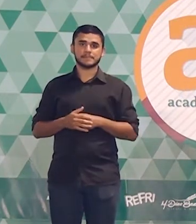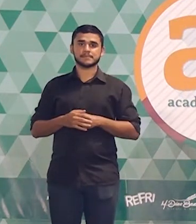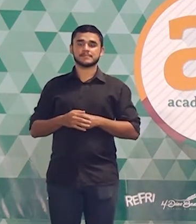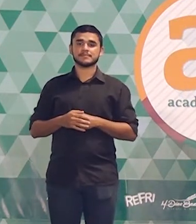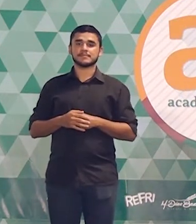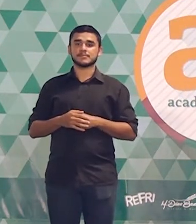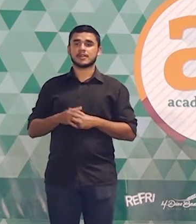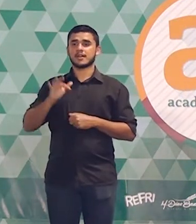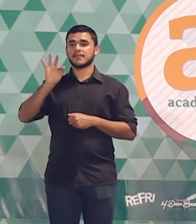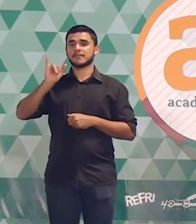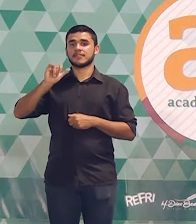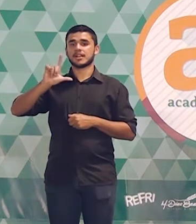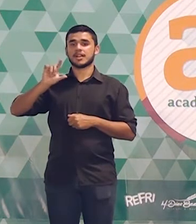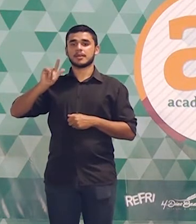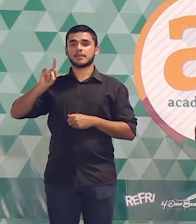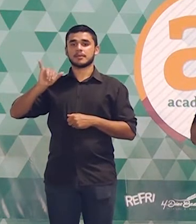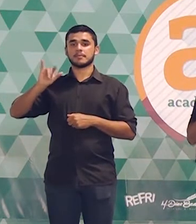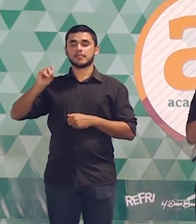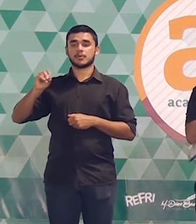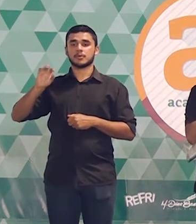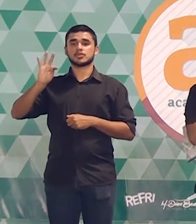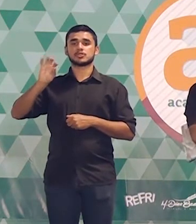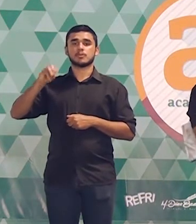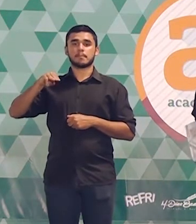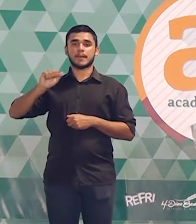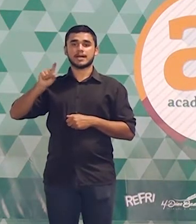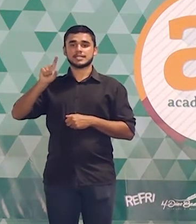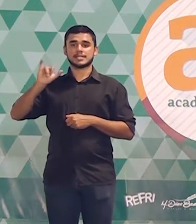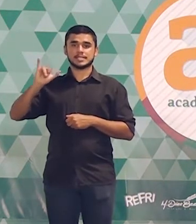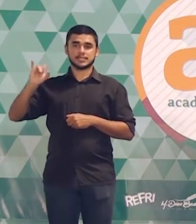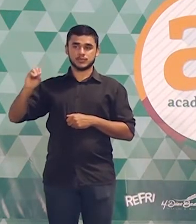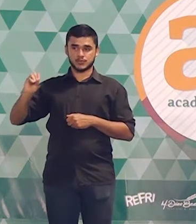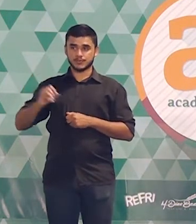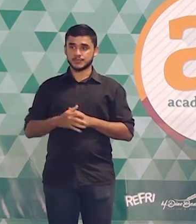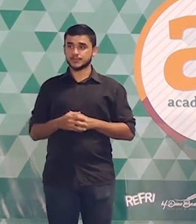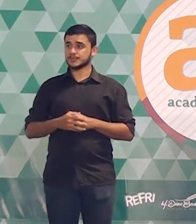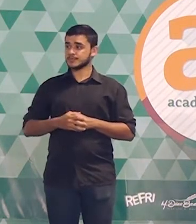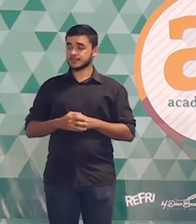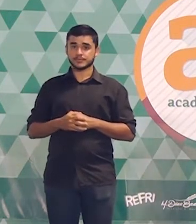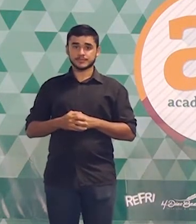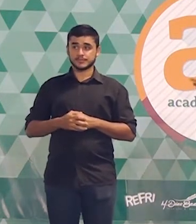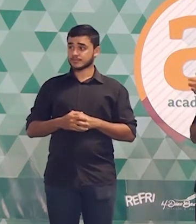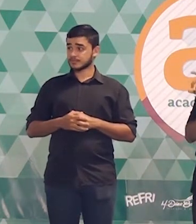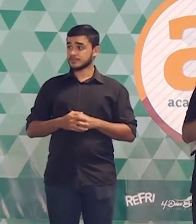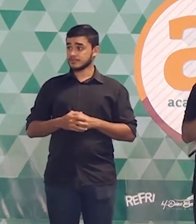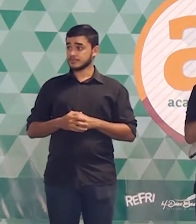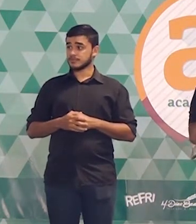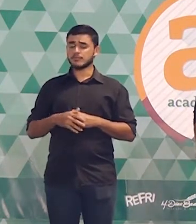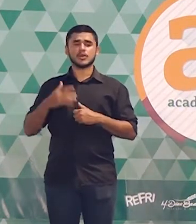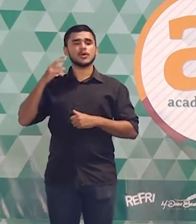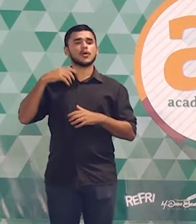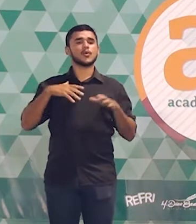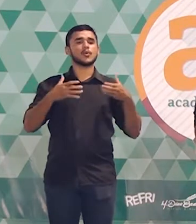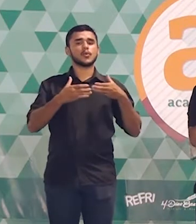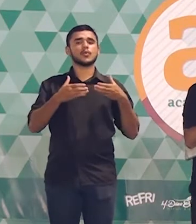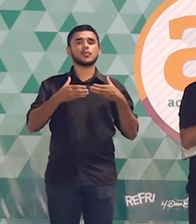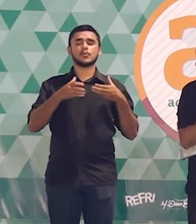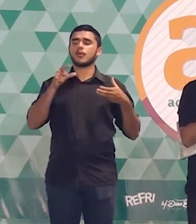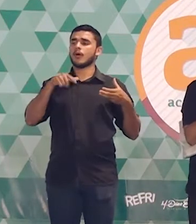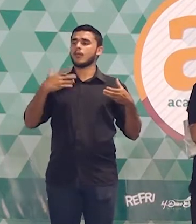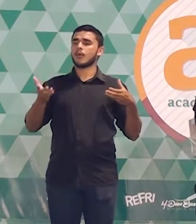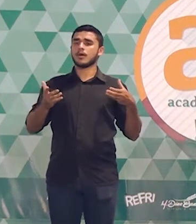Tommasio Marinetti. Lembram qual é a estética?